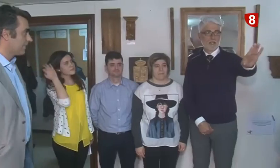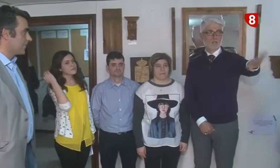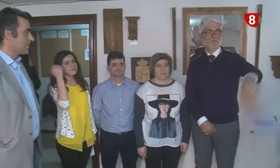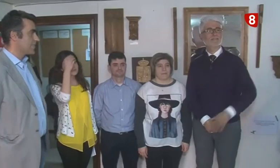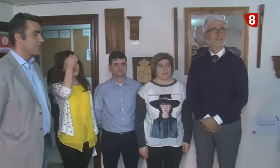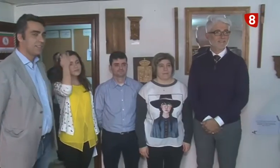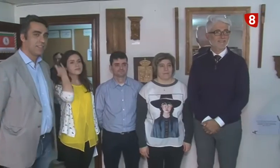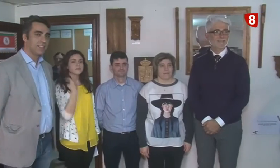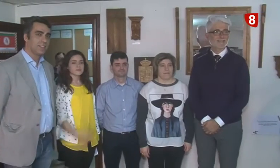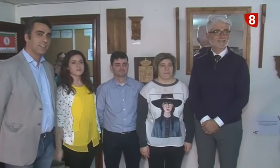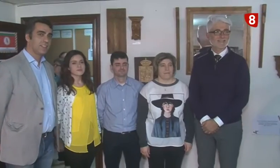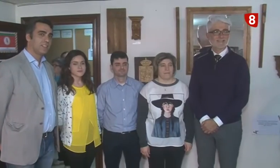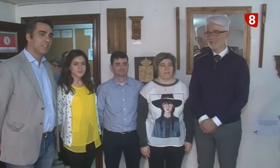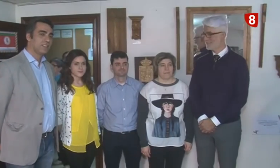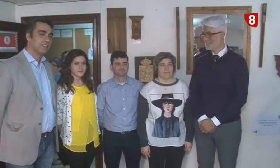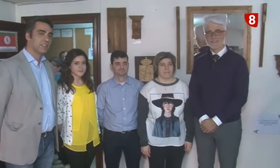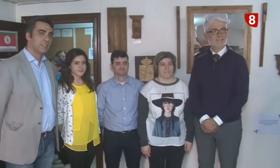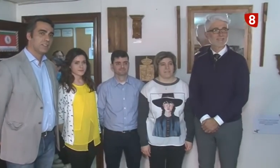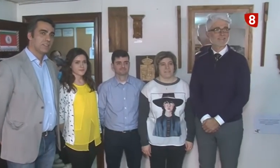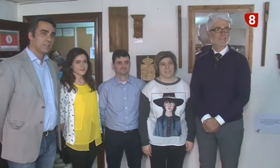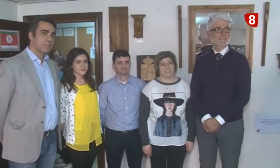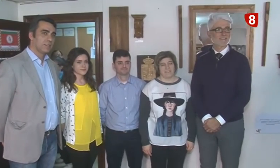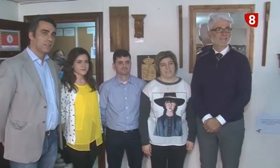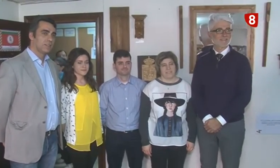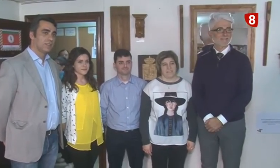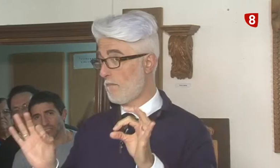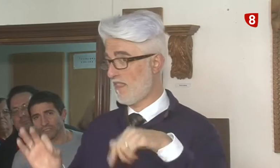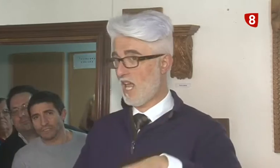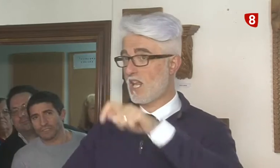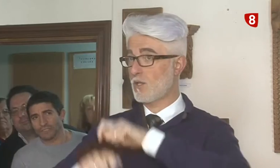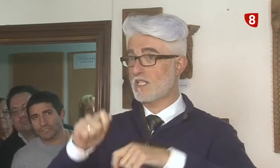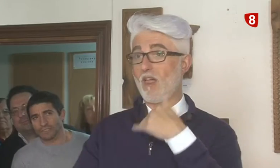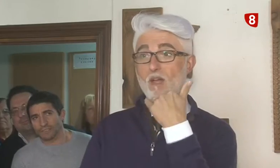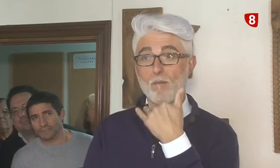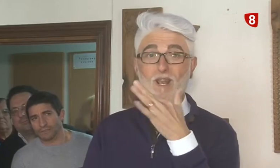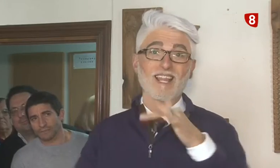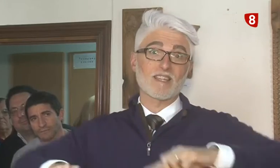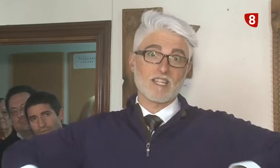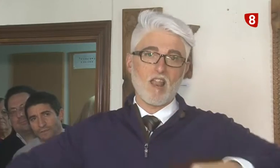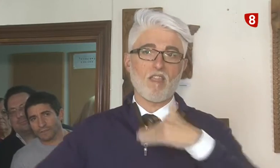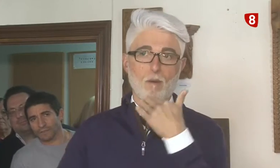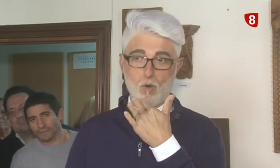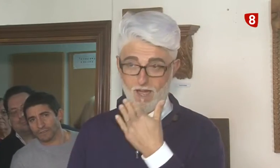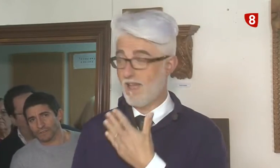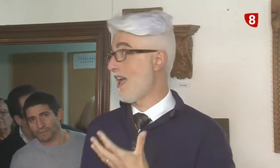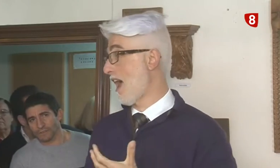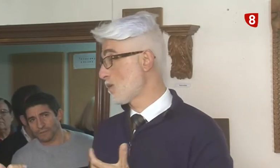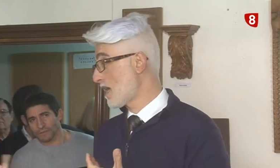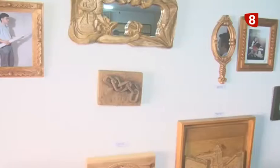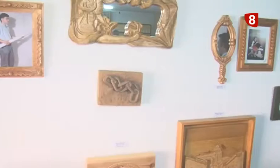Visiblemente emocionados, tanto la presidenta de la Asociación de Personas Sordas de Zamora como también el presidente de la Federación a nivel